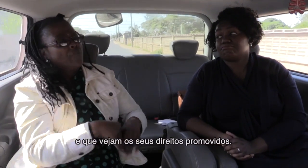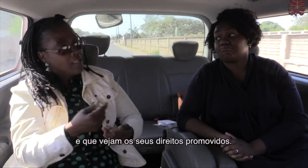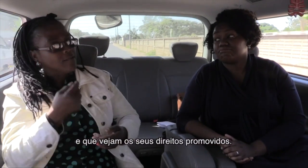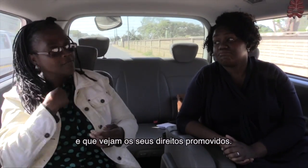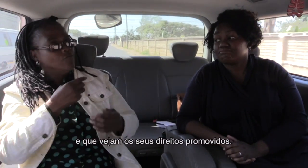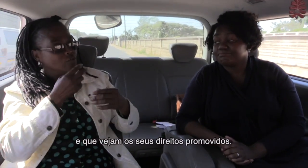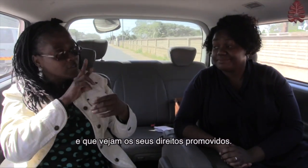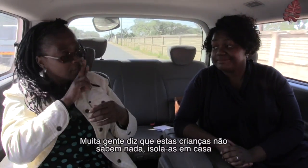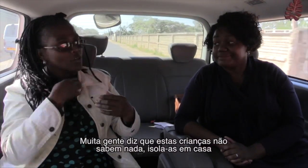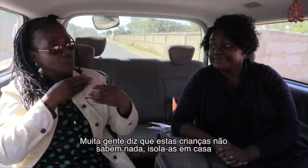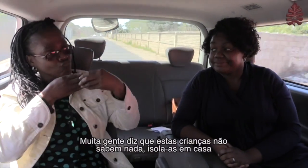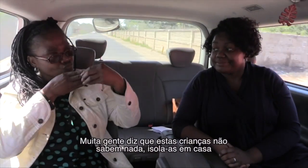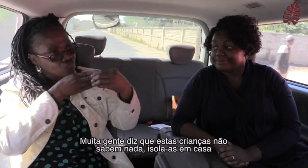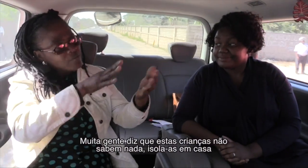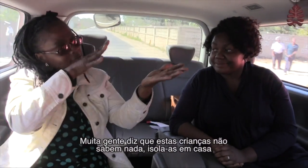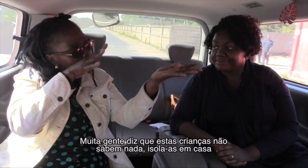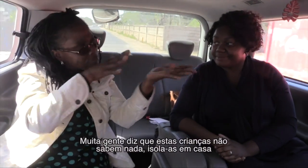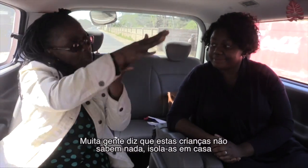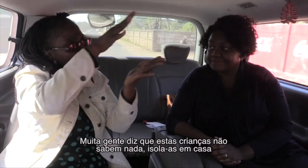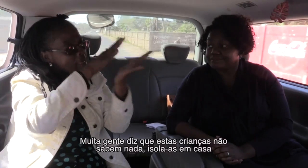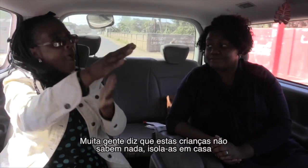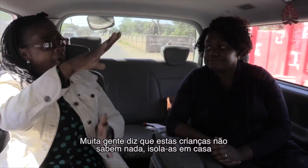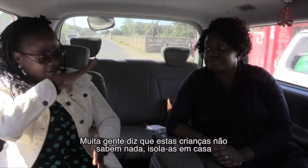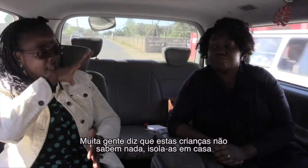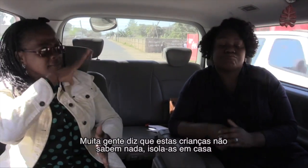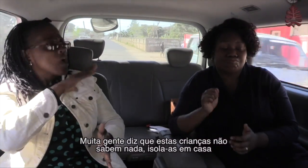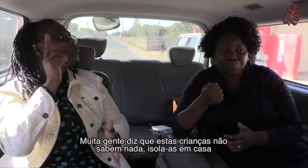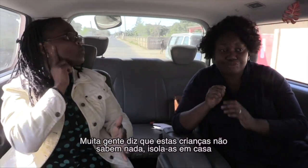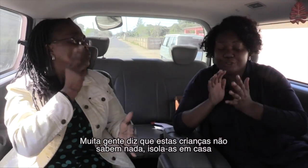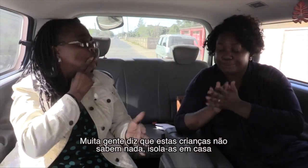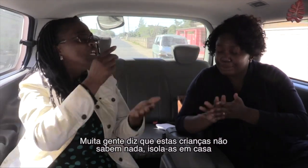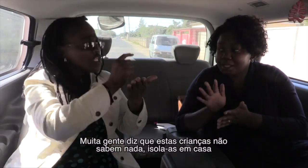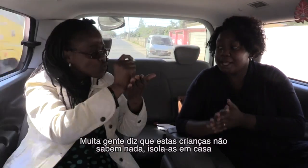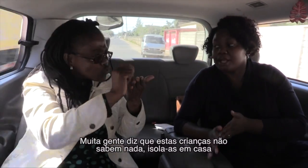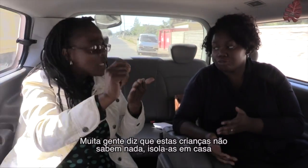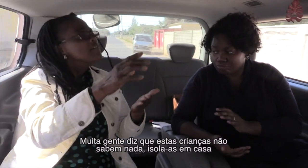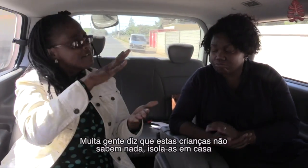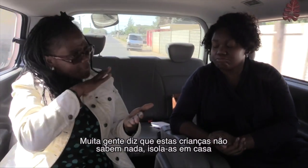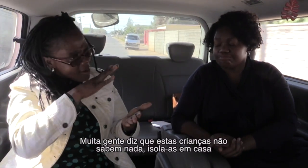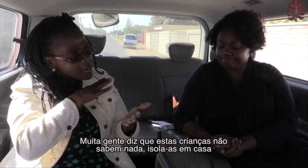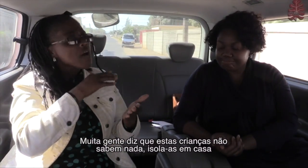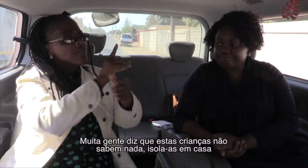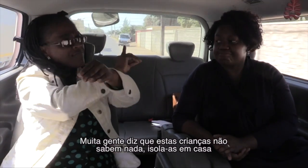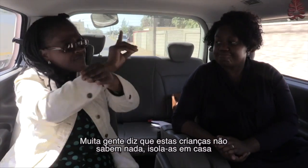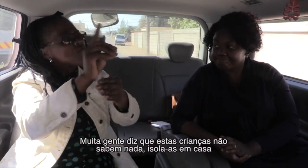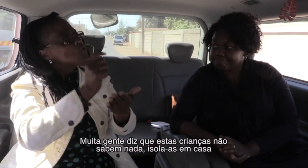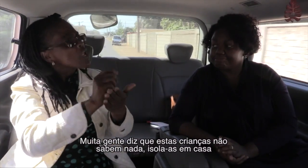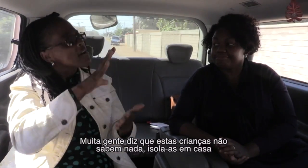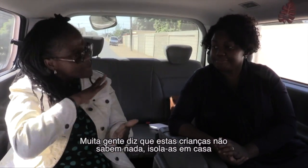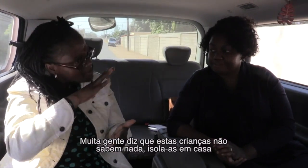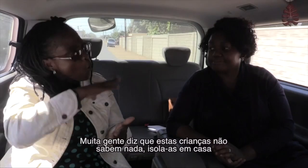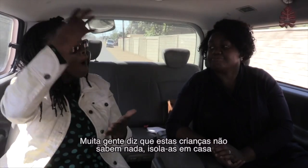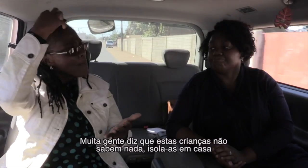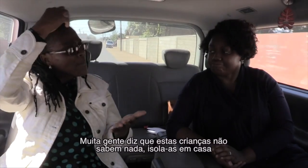promovidos. Muita gente olha para essas crianças e diz que elas não sabem